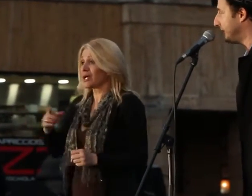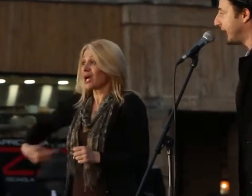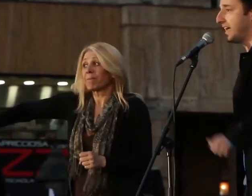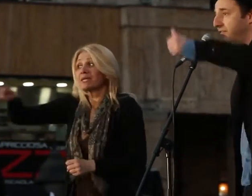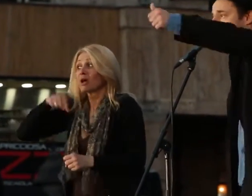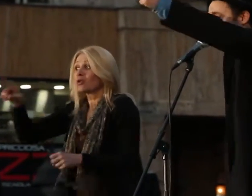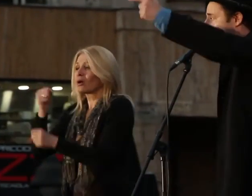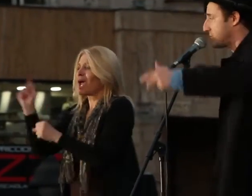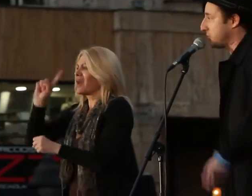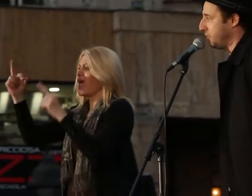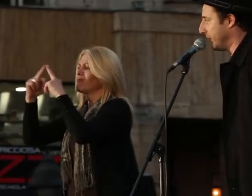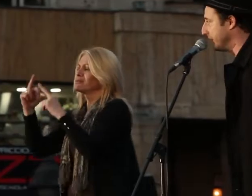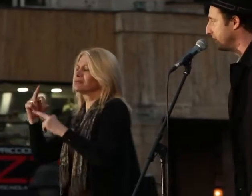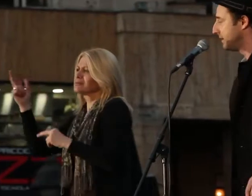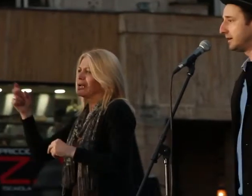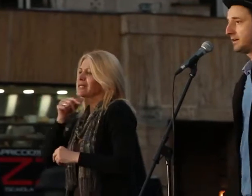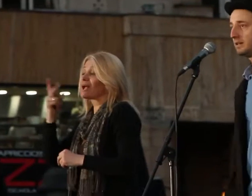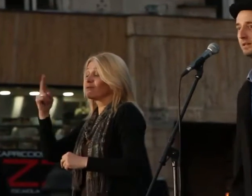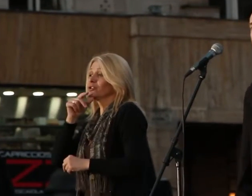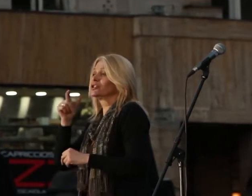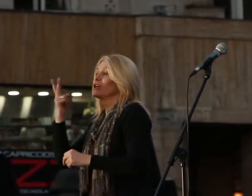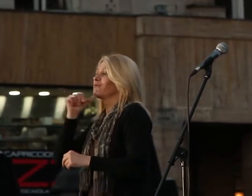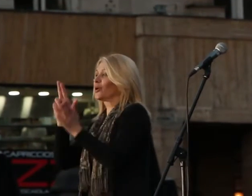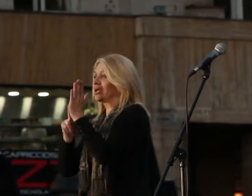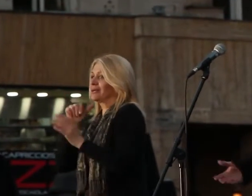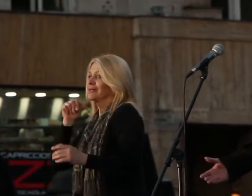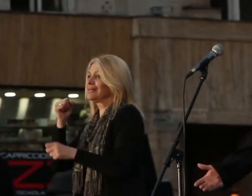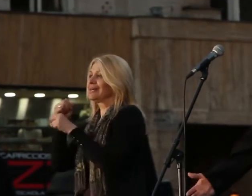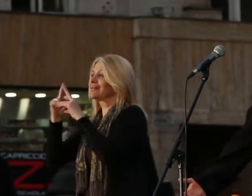to uradili, a ne Vučić, Dačić i Vulin.